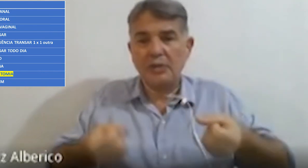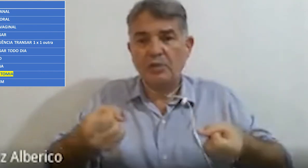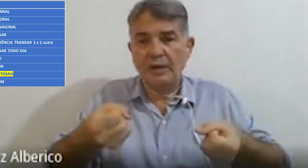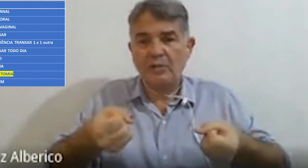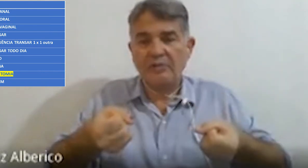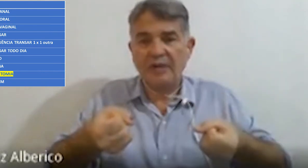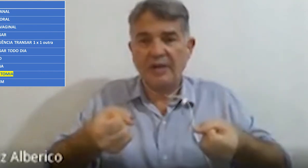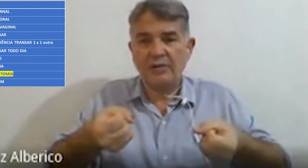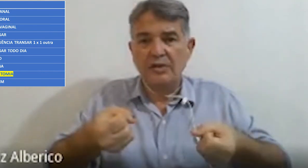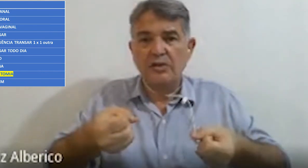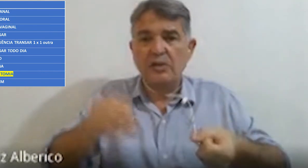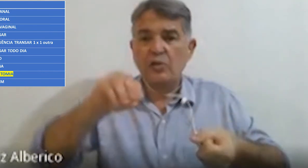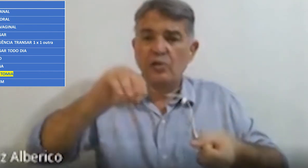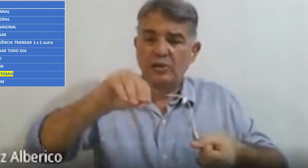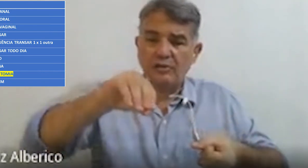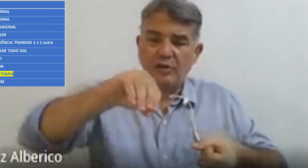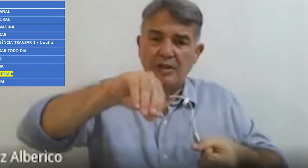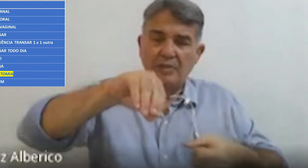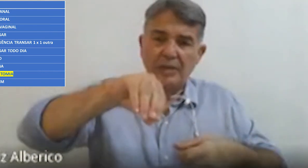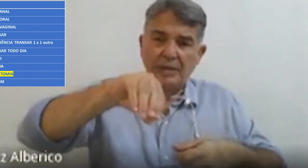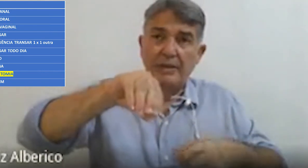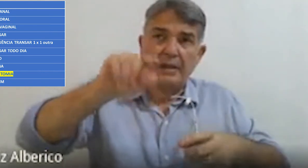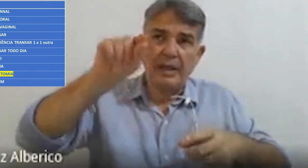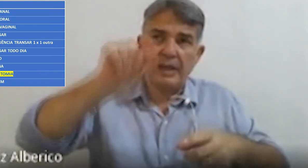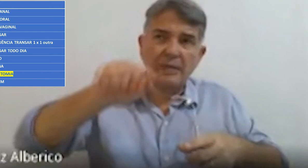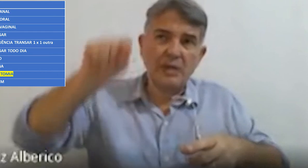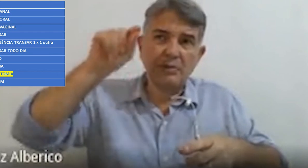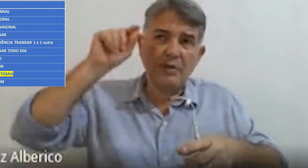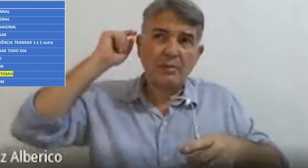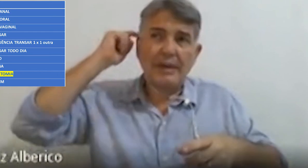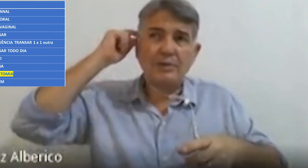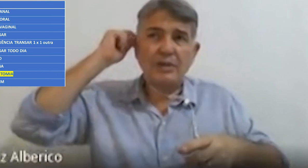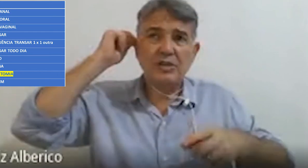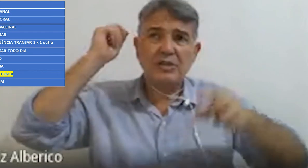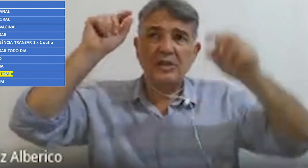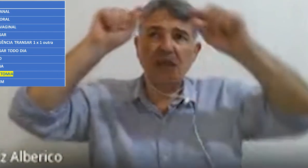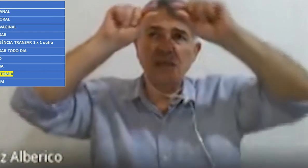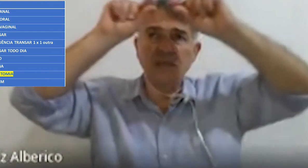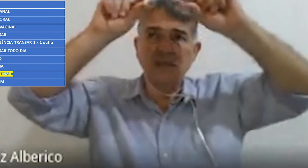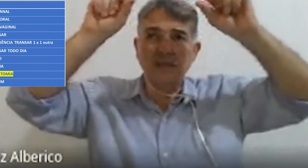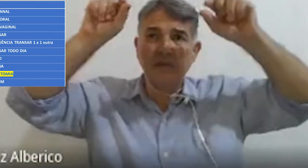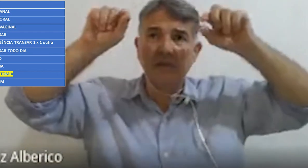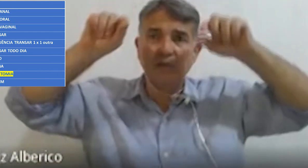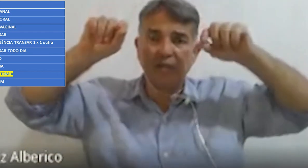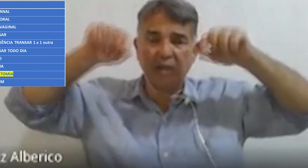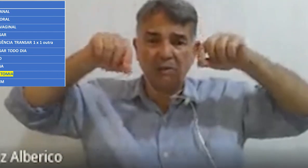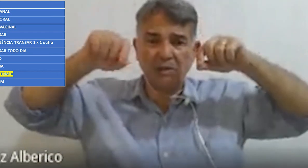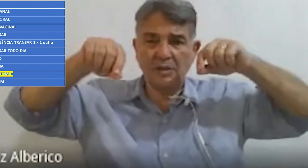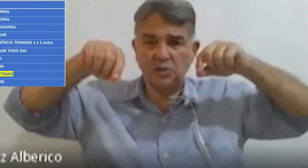é o ovário, e o útero fica com aquela. É aquele mesmo formato que a gente tem no esquema de